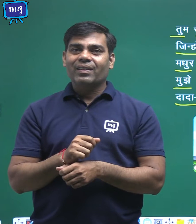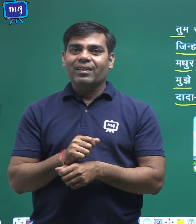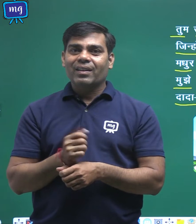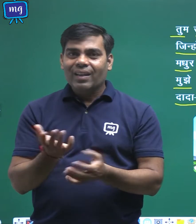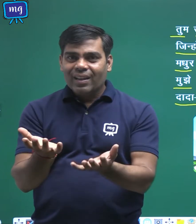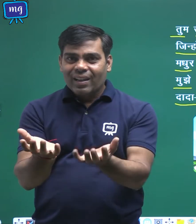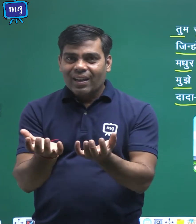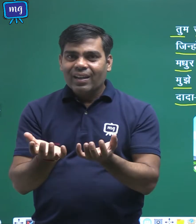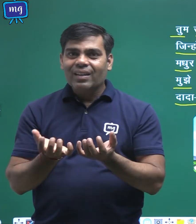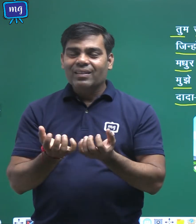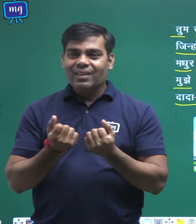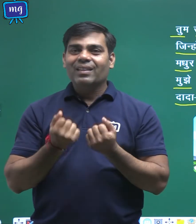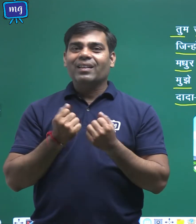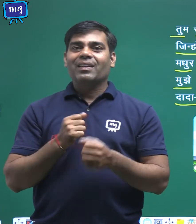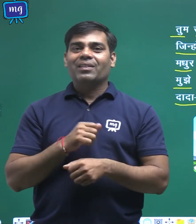लेना चाहता है।